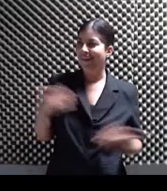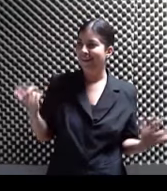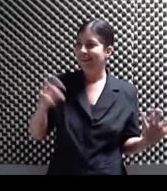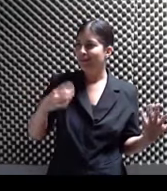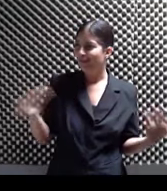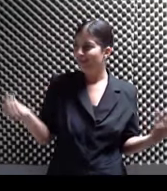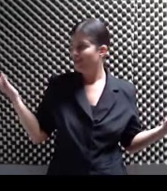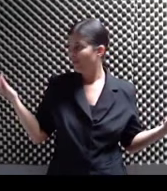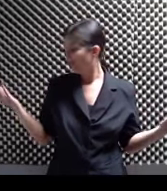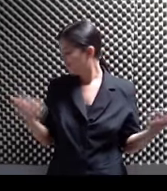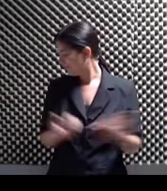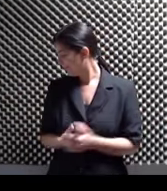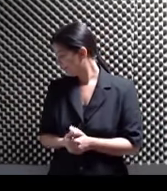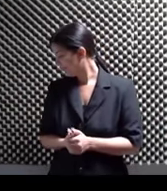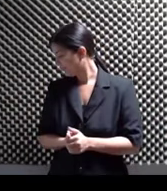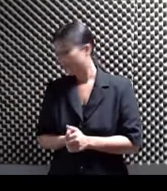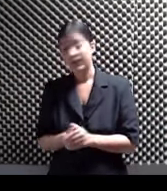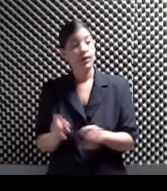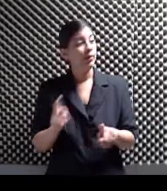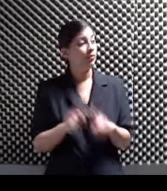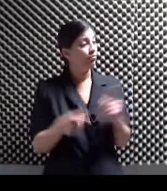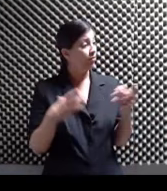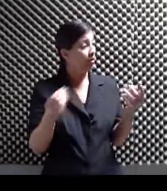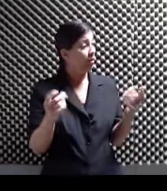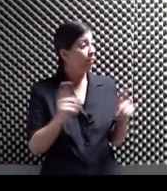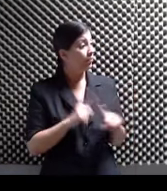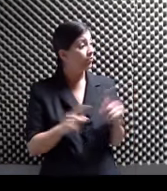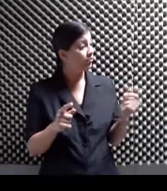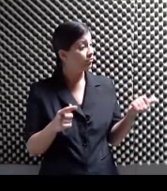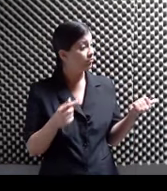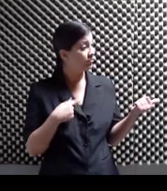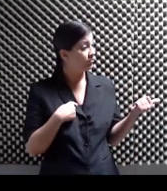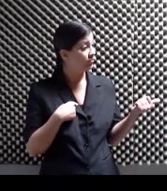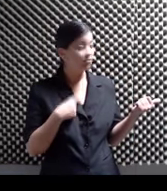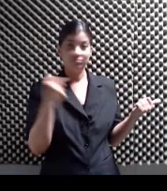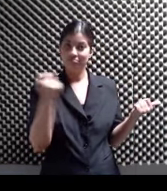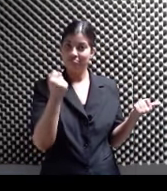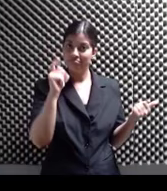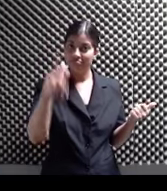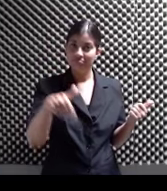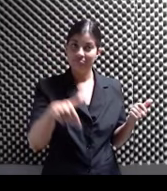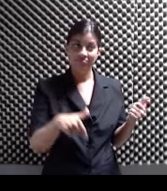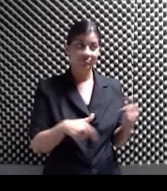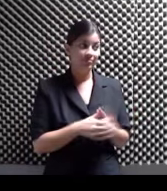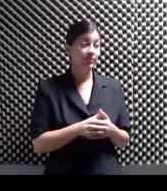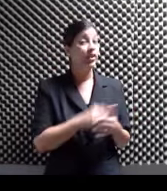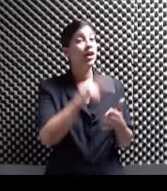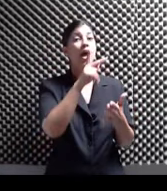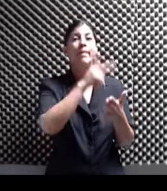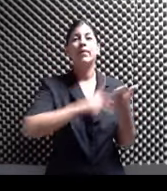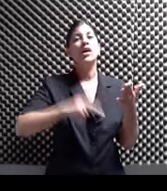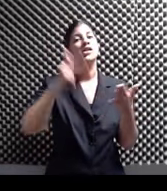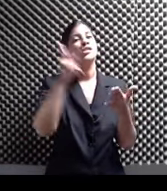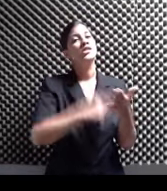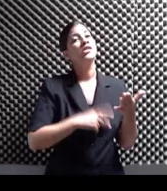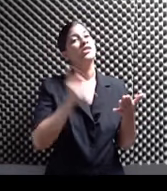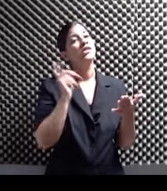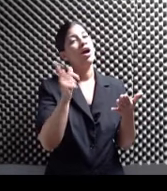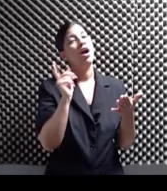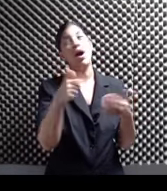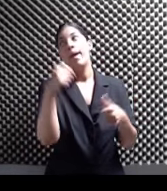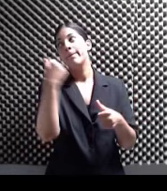aquí estamos gozando. Pero mira, nos vamos, pero nada, nos vamos para el próximo martes. La planilla. Uy, no